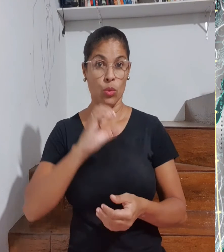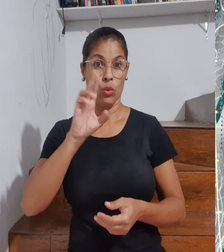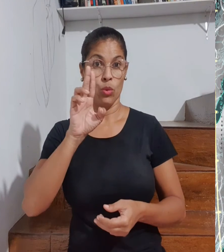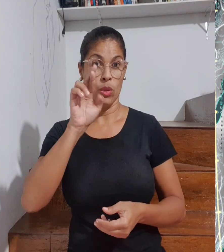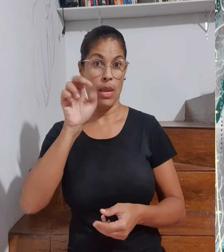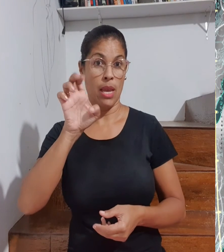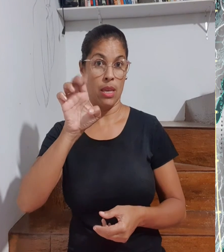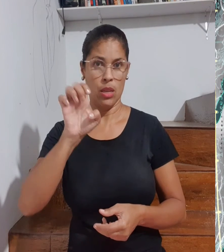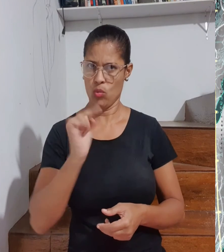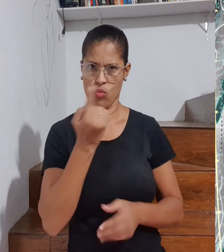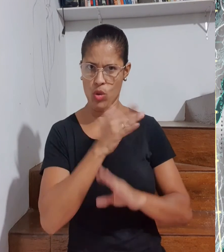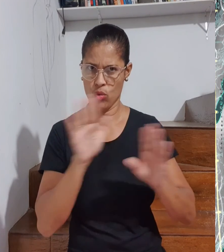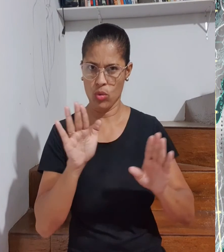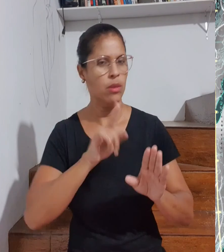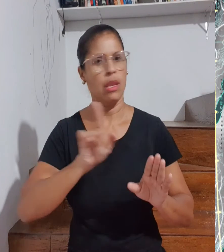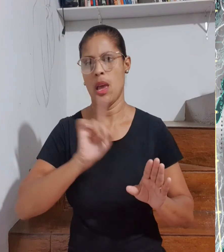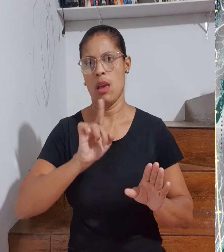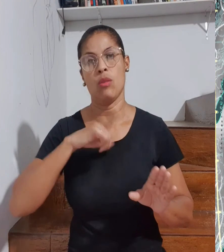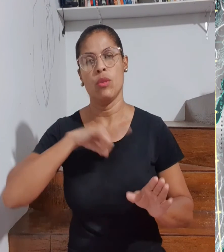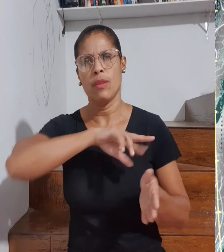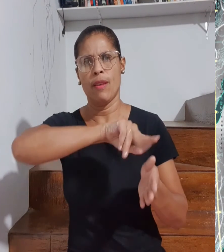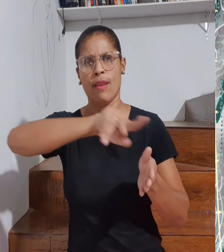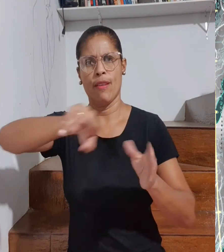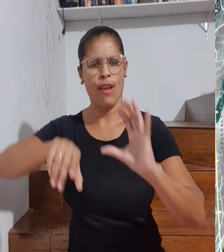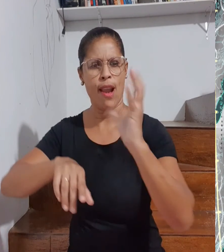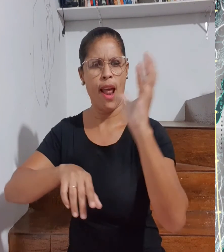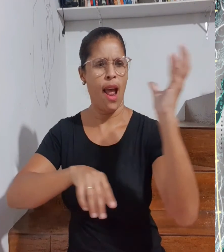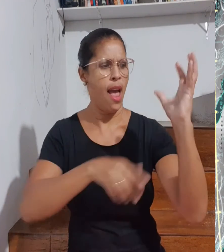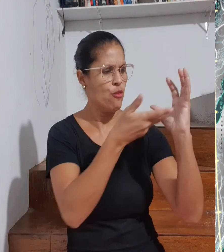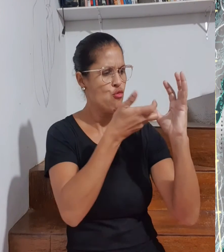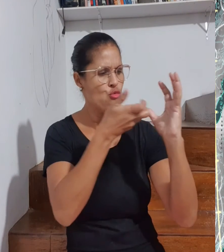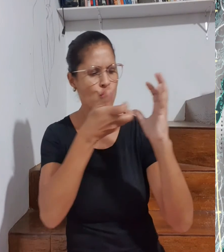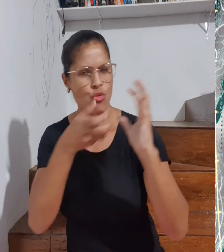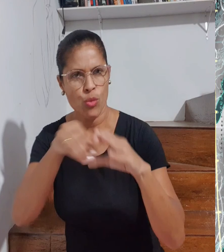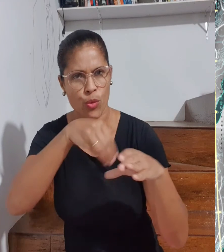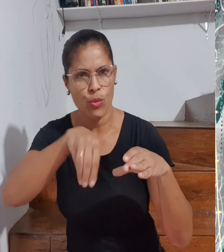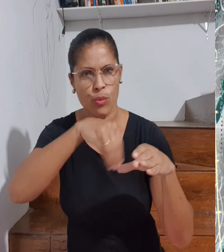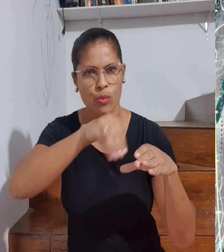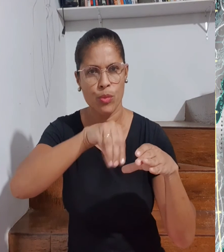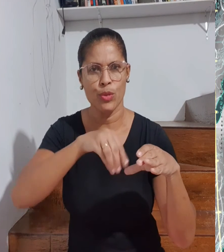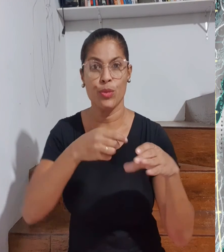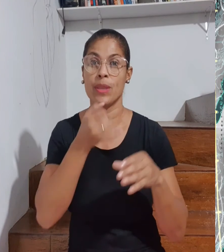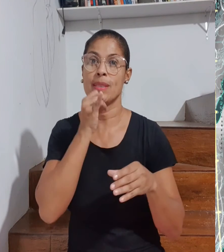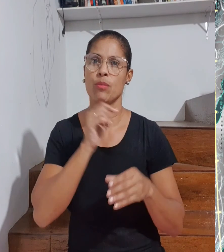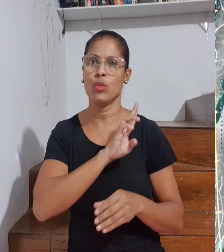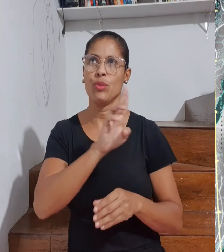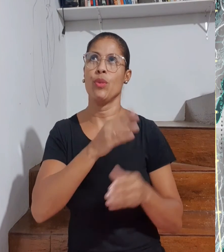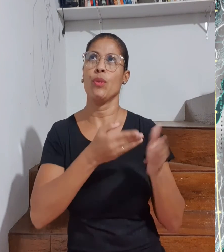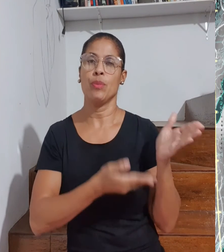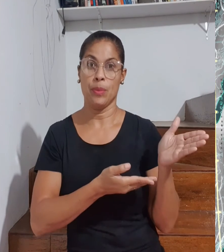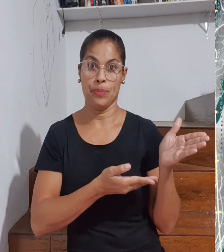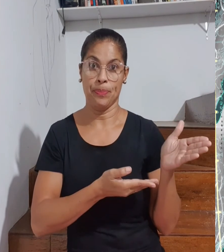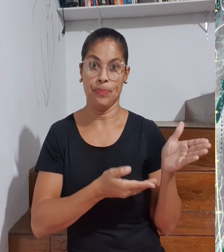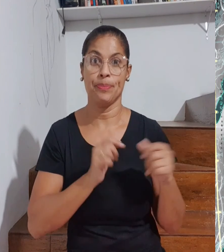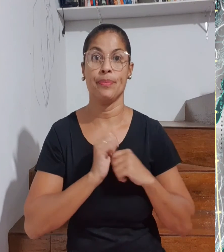O curare não é uma única substância. São venenos extraídos de várias espécies vegetais, como a Strychnus